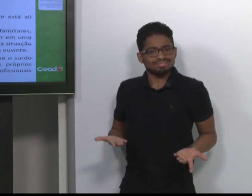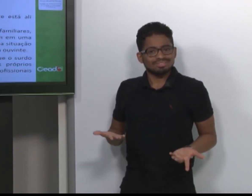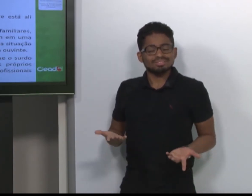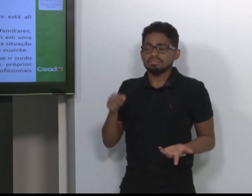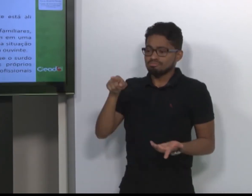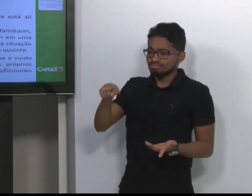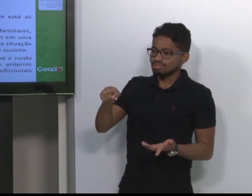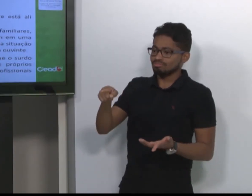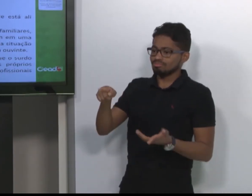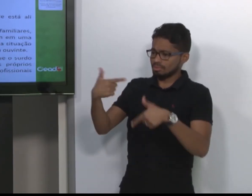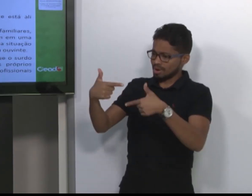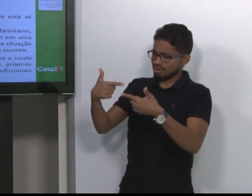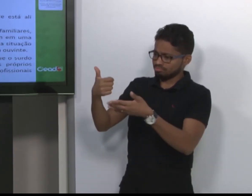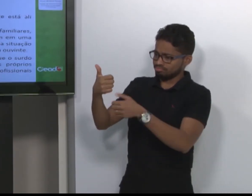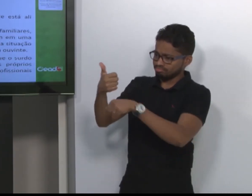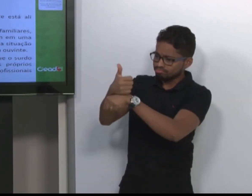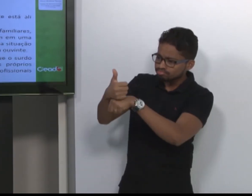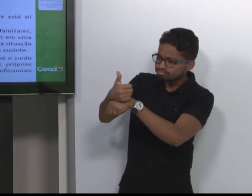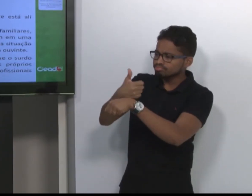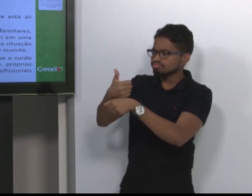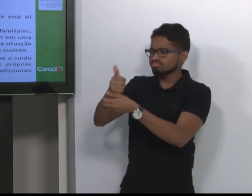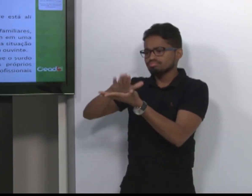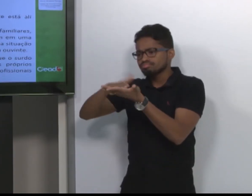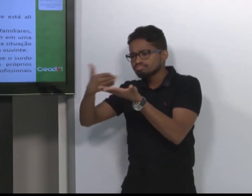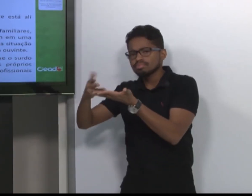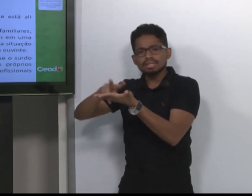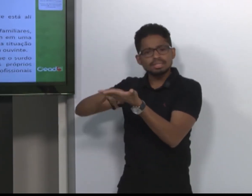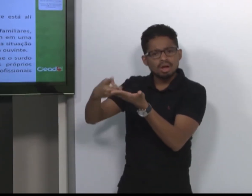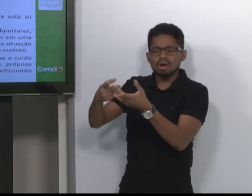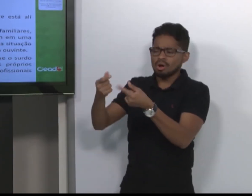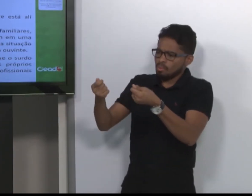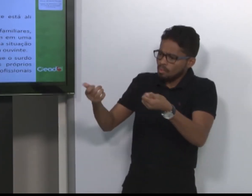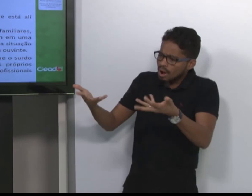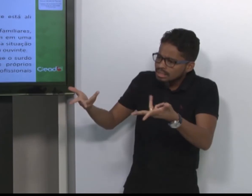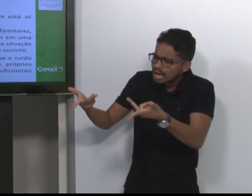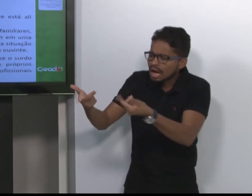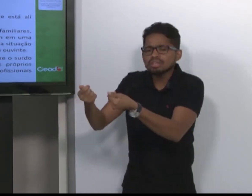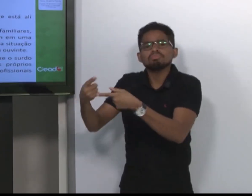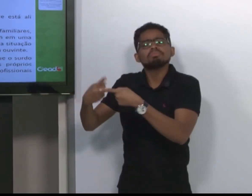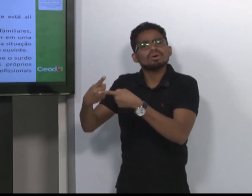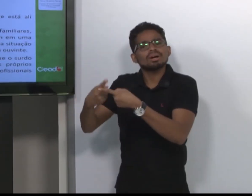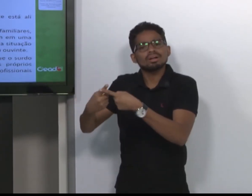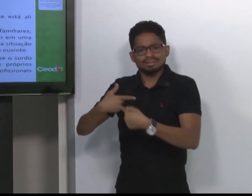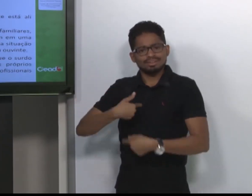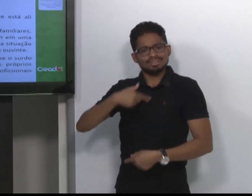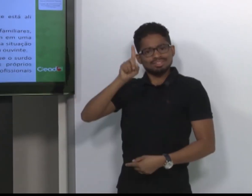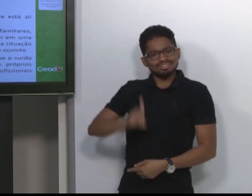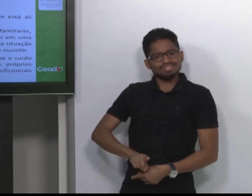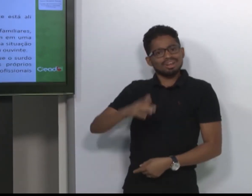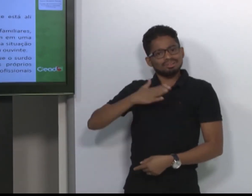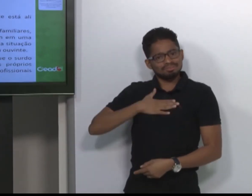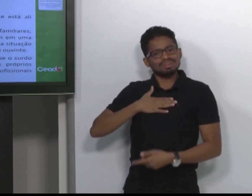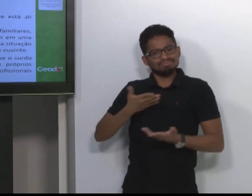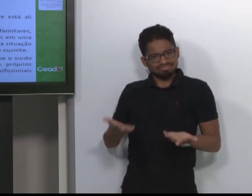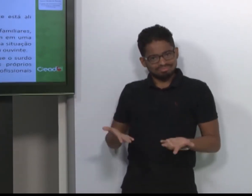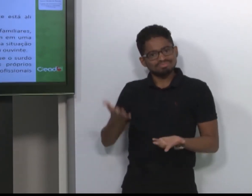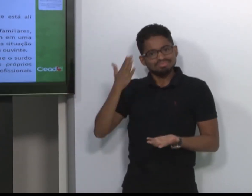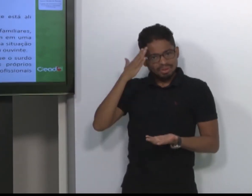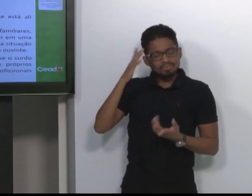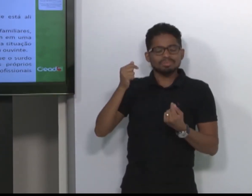direito, sim, mas o profissional tradutor-intérprete, ele deve atuar com qualidade para garantir esse